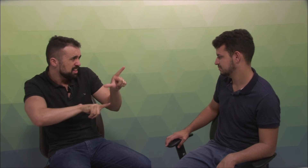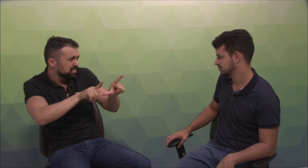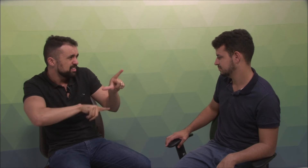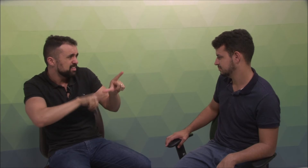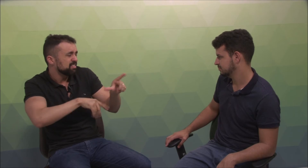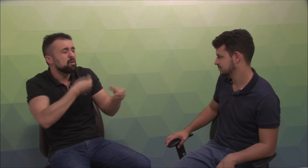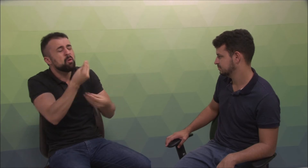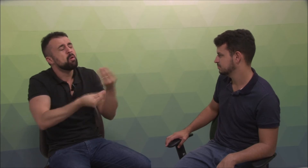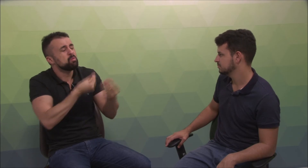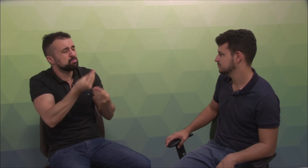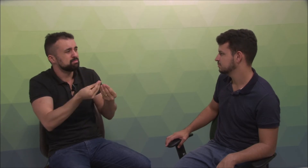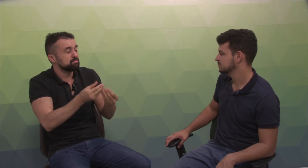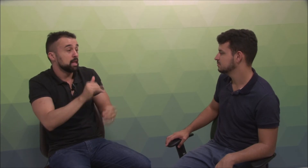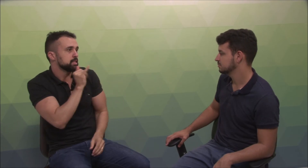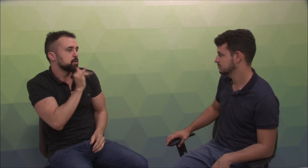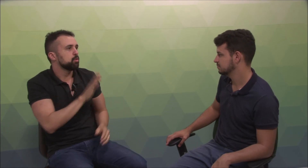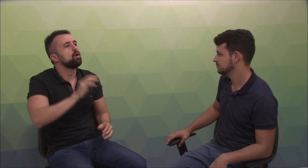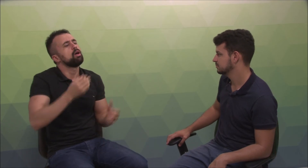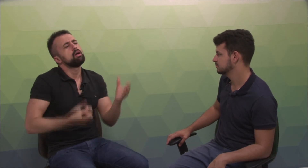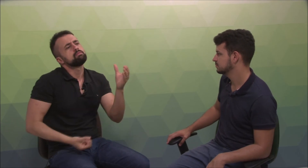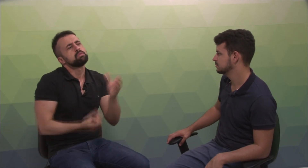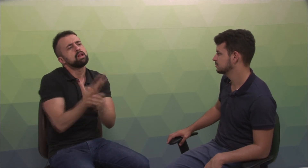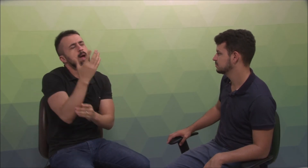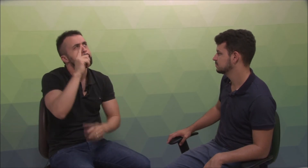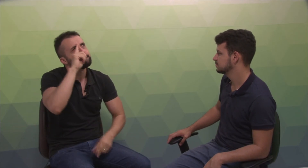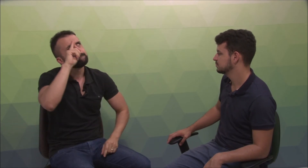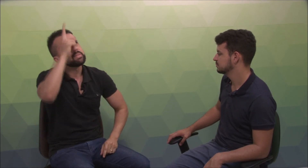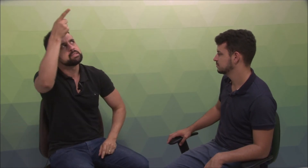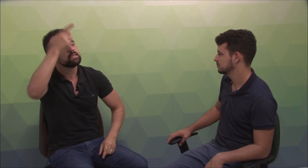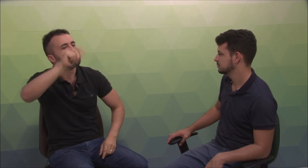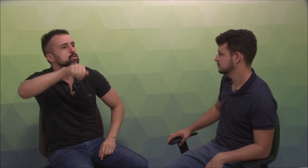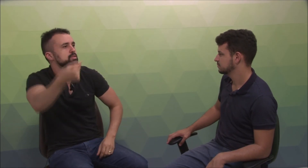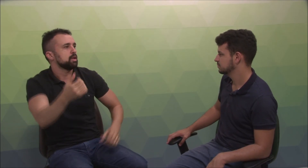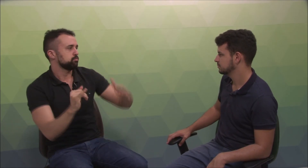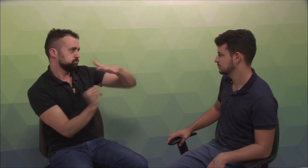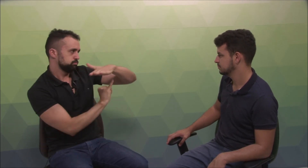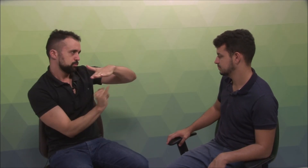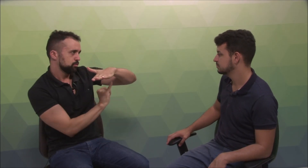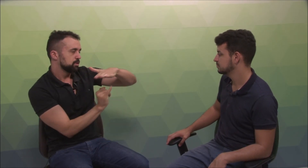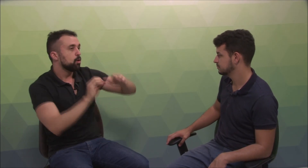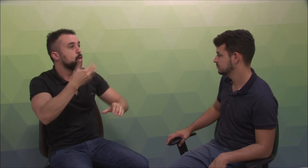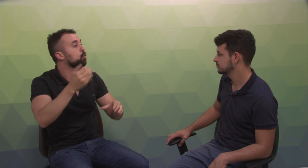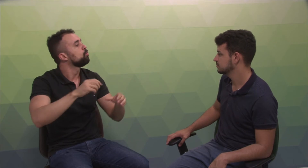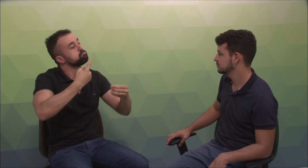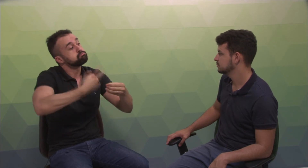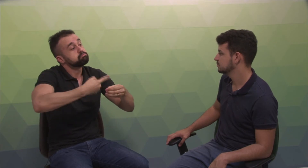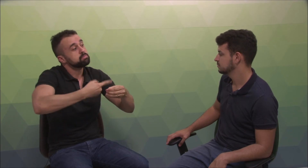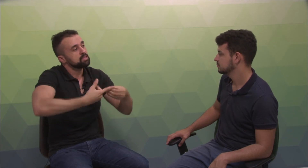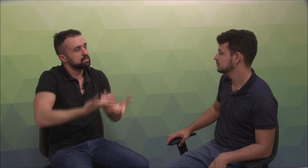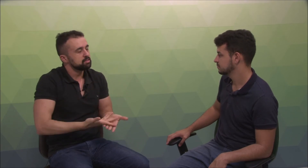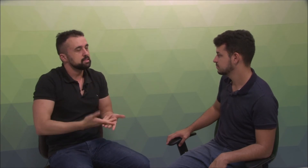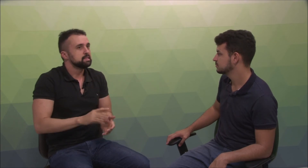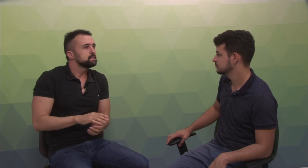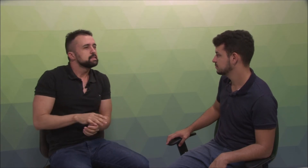Hoje, os grupos de surdos evitam isso, por exemplo, criar um sinal, né, de uma instituição ou de uma